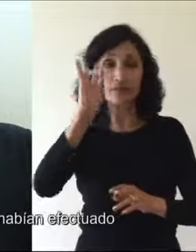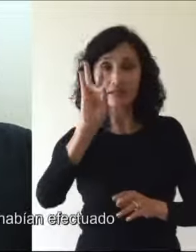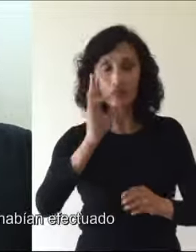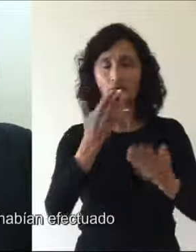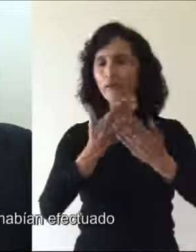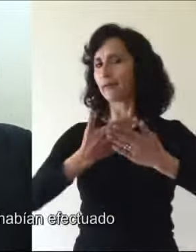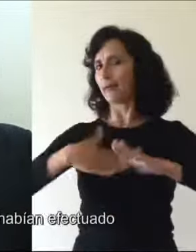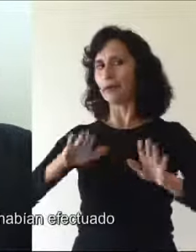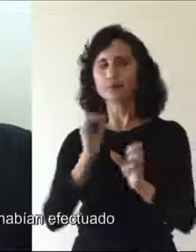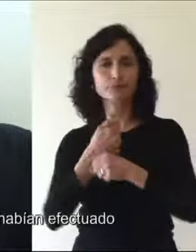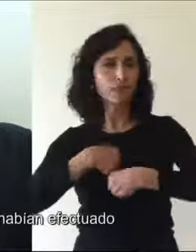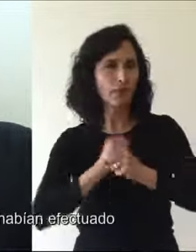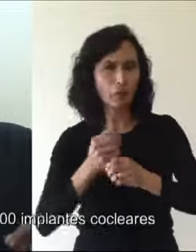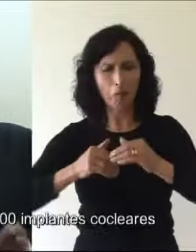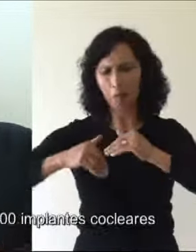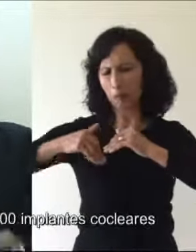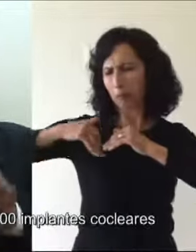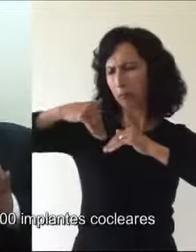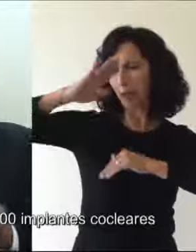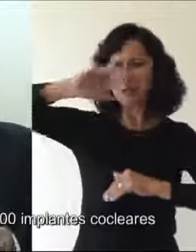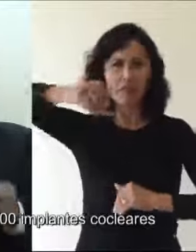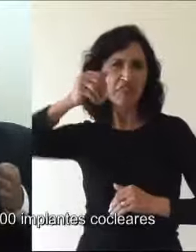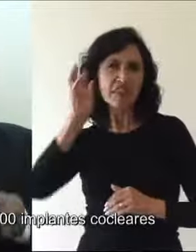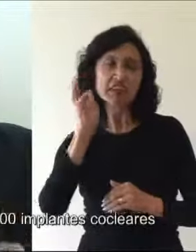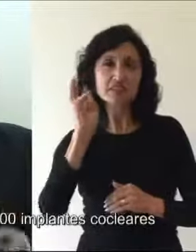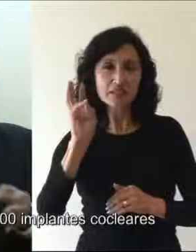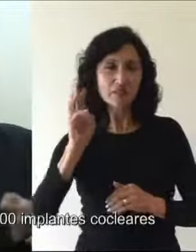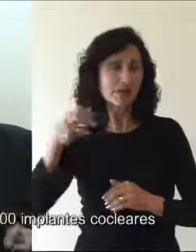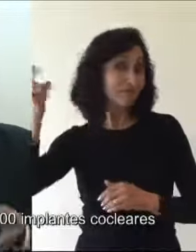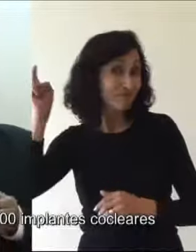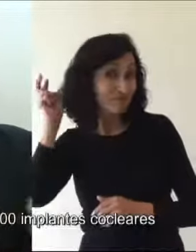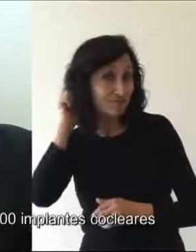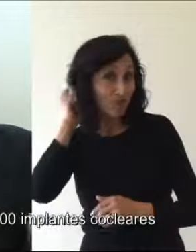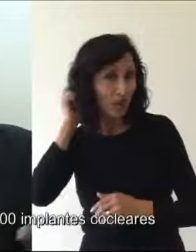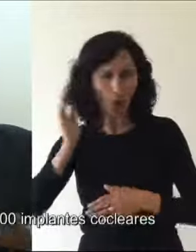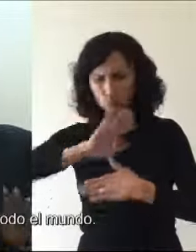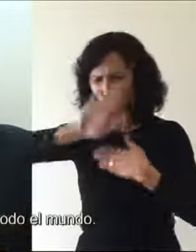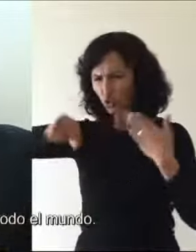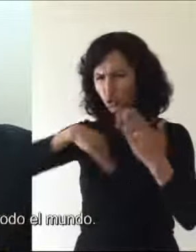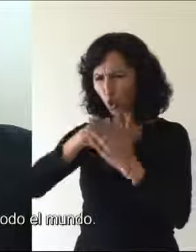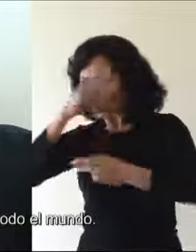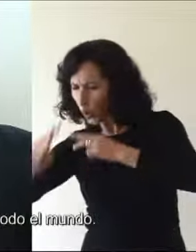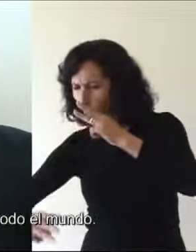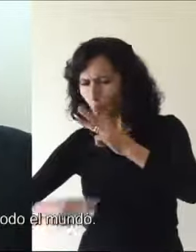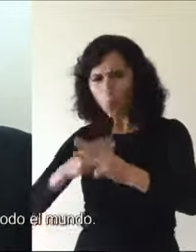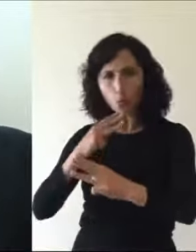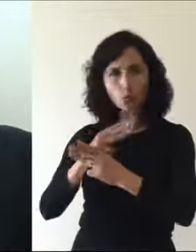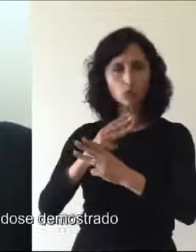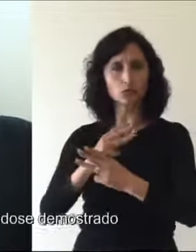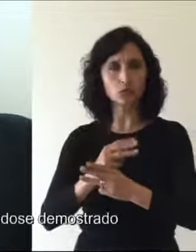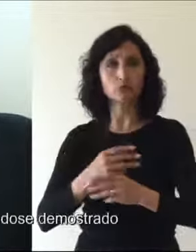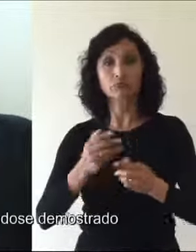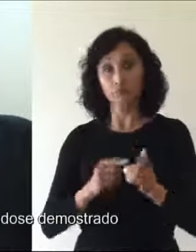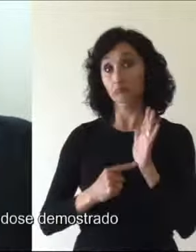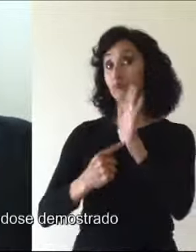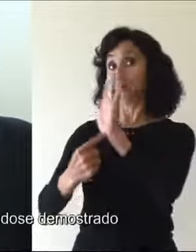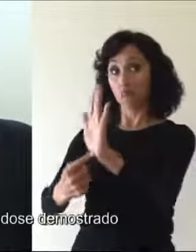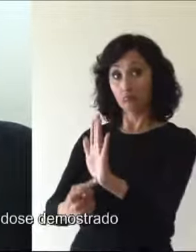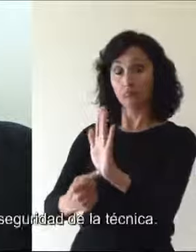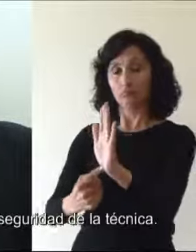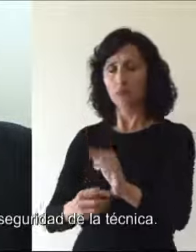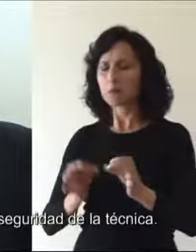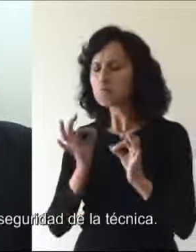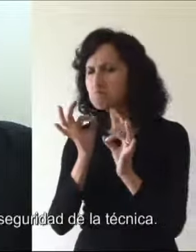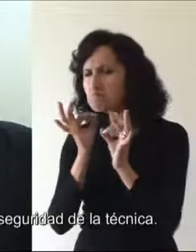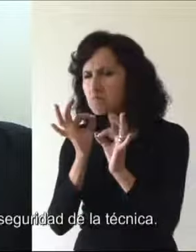1997 ya se habían efectuado más de 16.000 implantes cocleares en todo el mundo, habiéndose